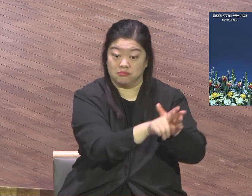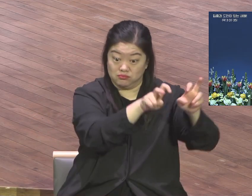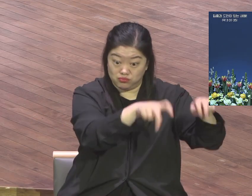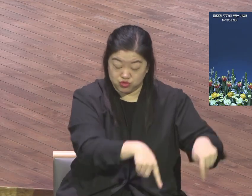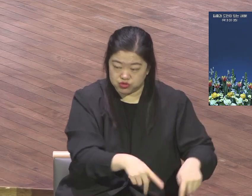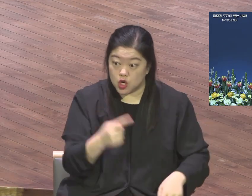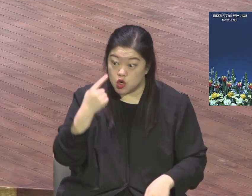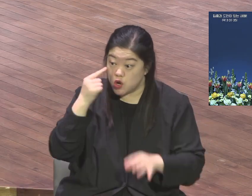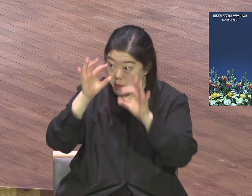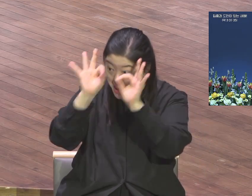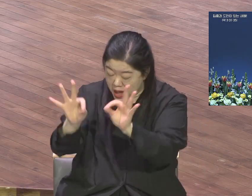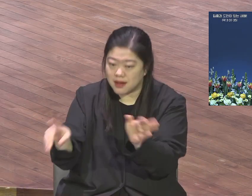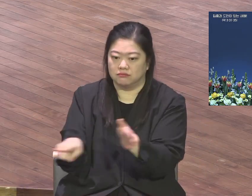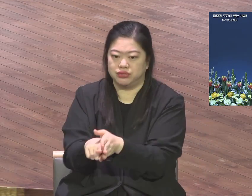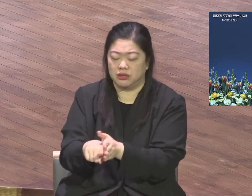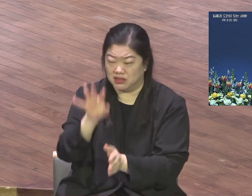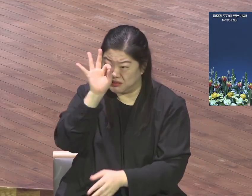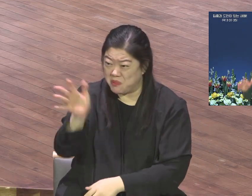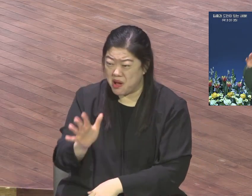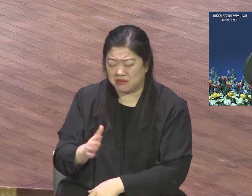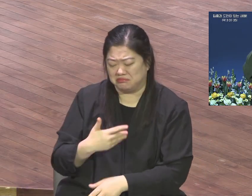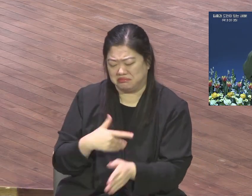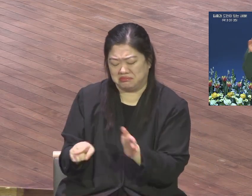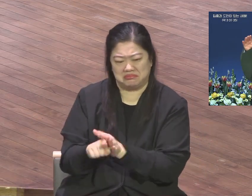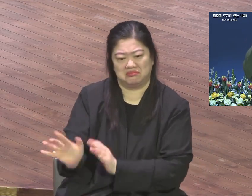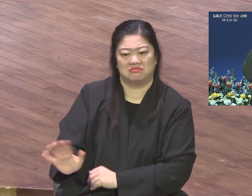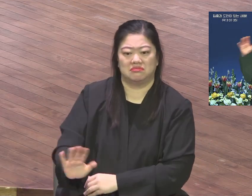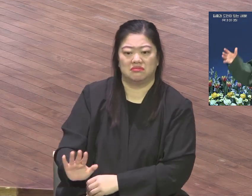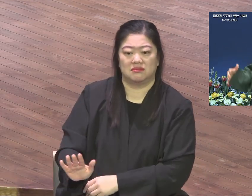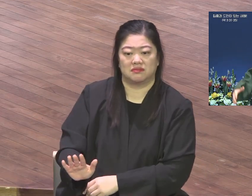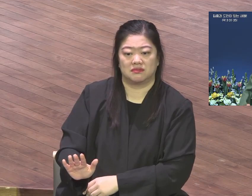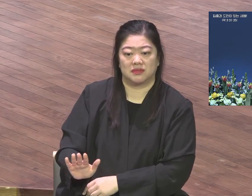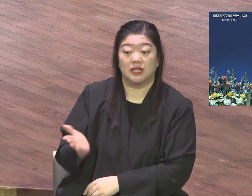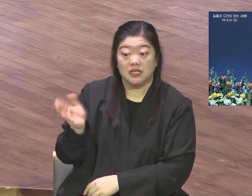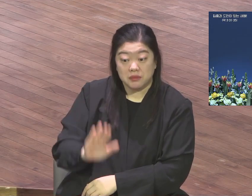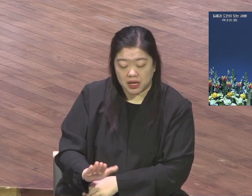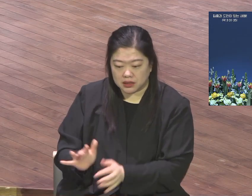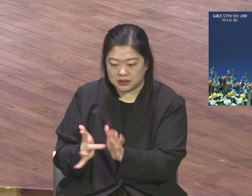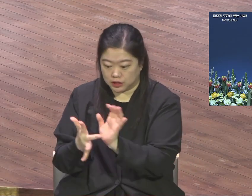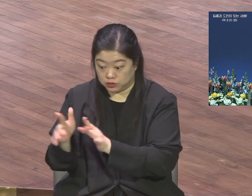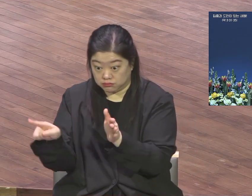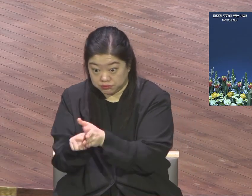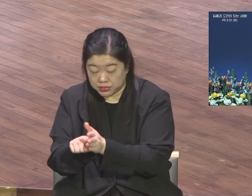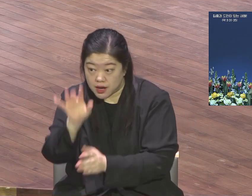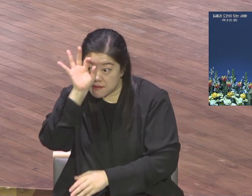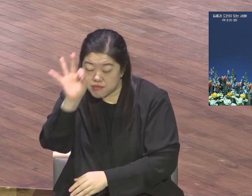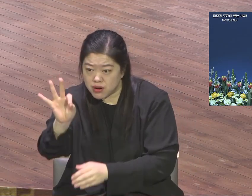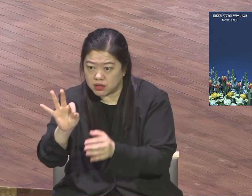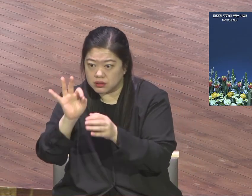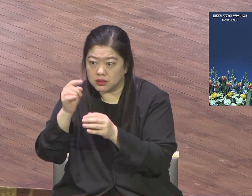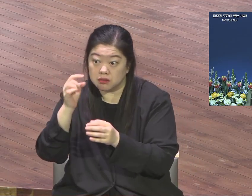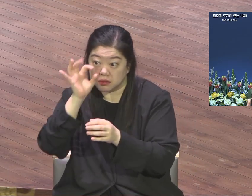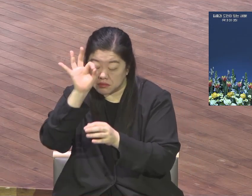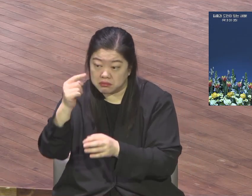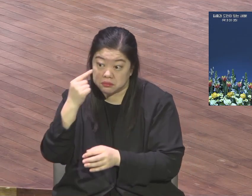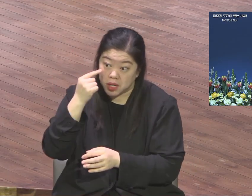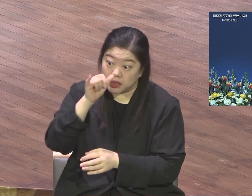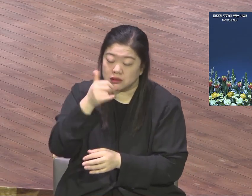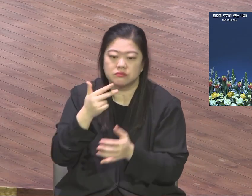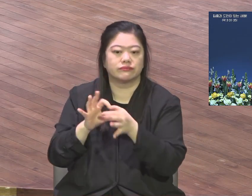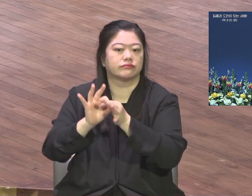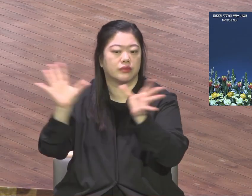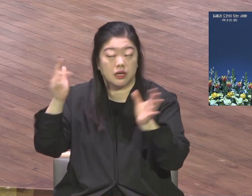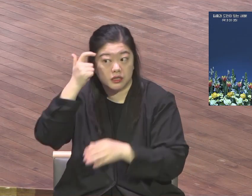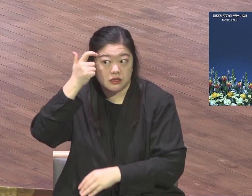세상 사람들 눈에 보이는 수준이에요. 눈에 안 보이는 수준은 모릅니다. 너 영혼이 잘된 같이.